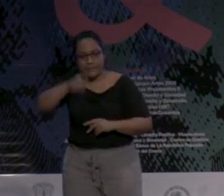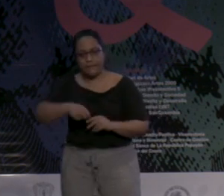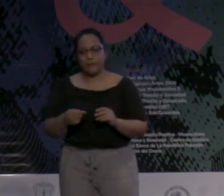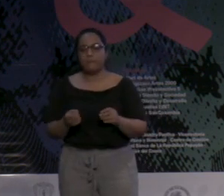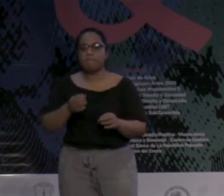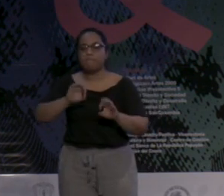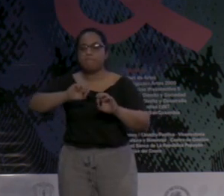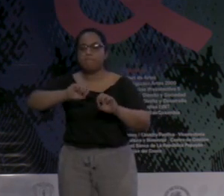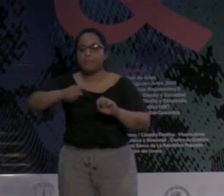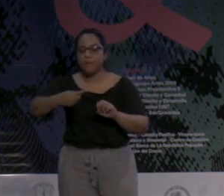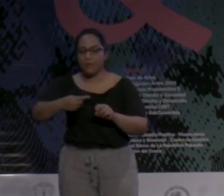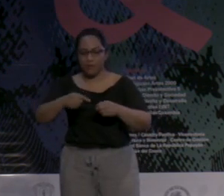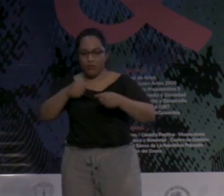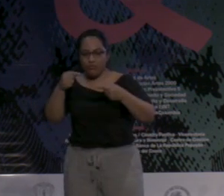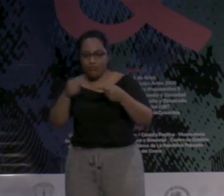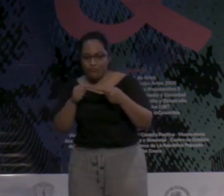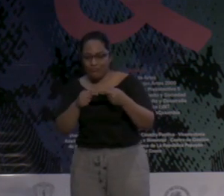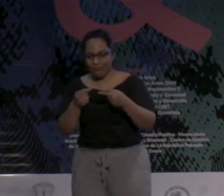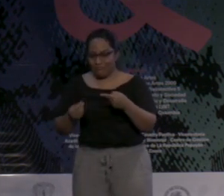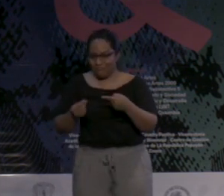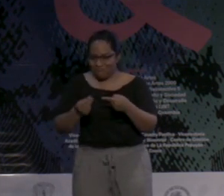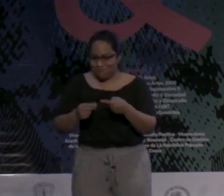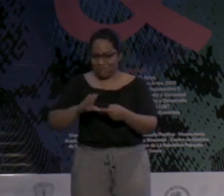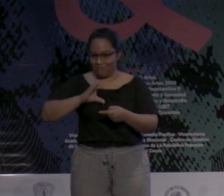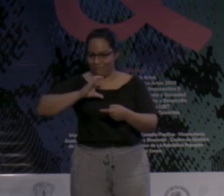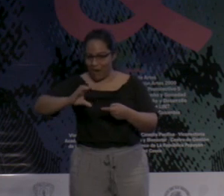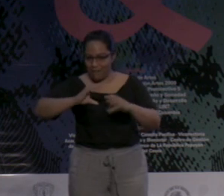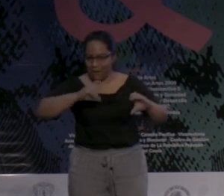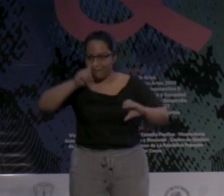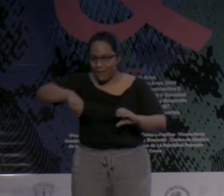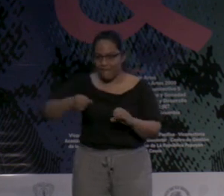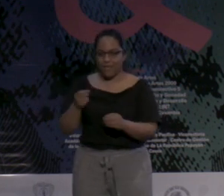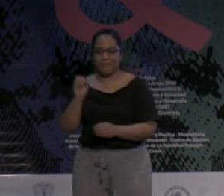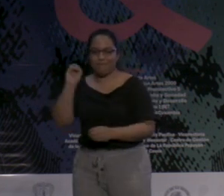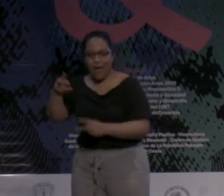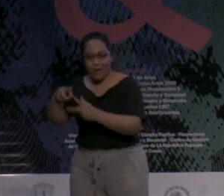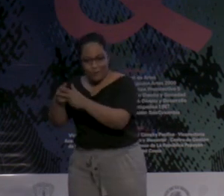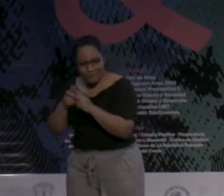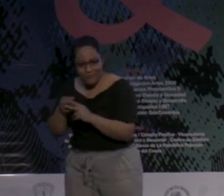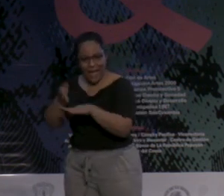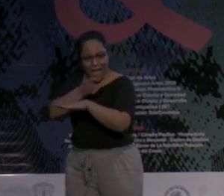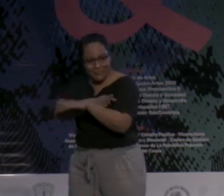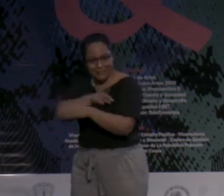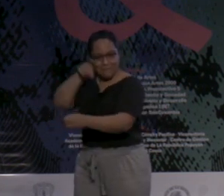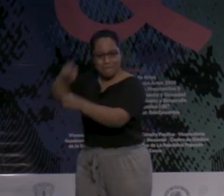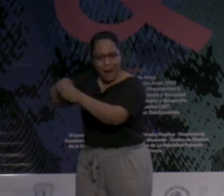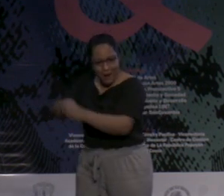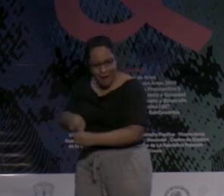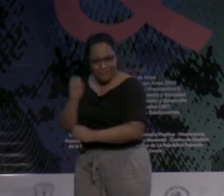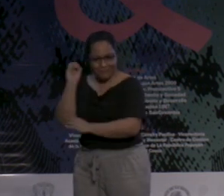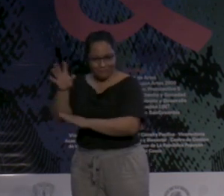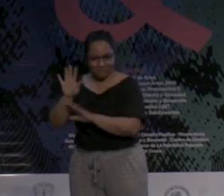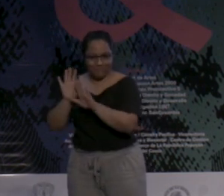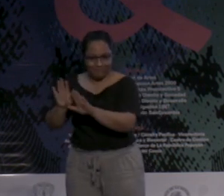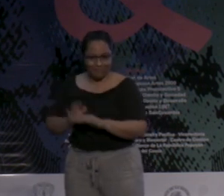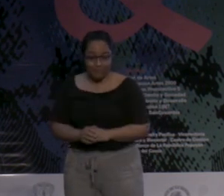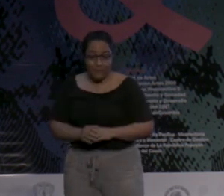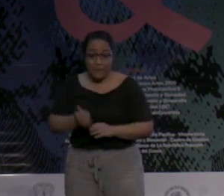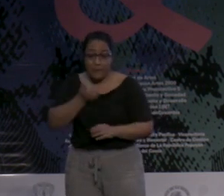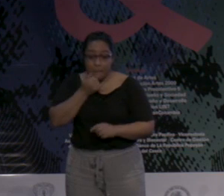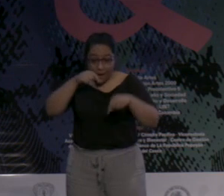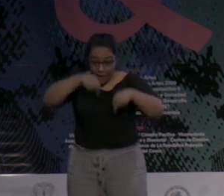estar bancarizadas, es decir, sus economías deben pasar por los bancos, deben tener cuentas programadas en los bancos. Cuando